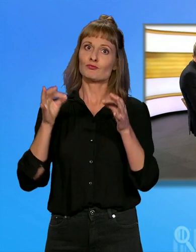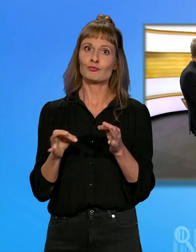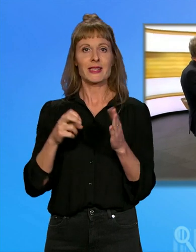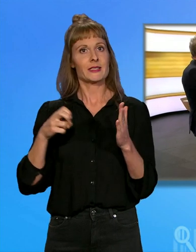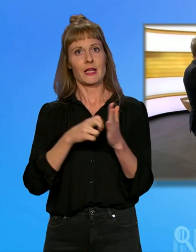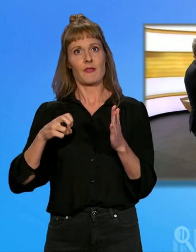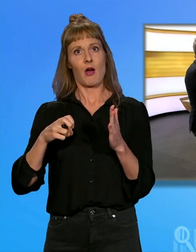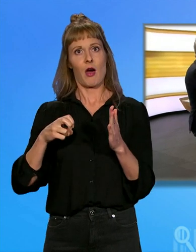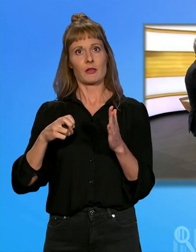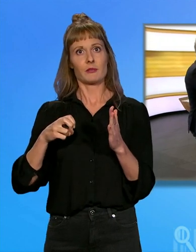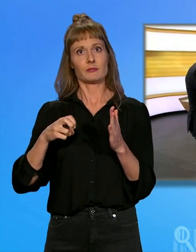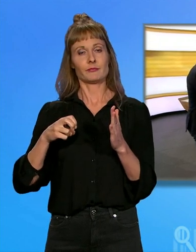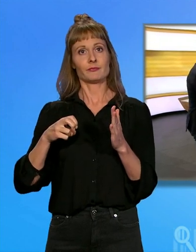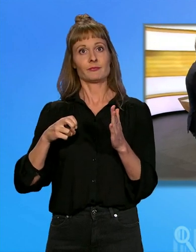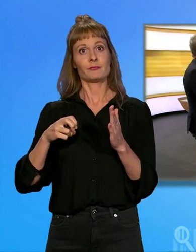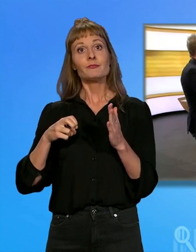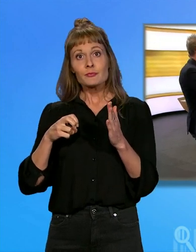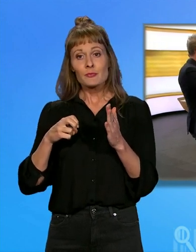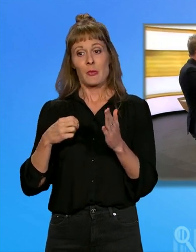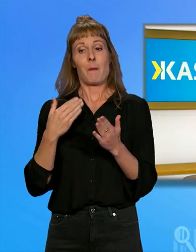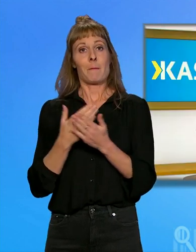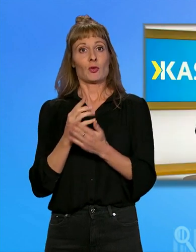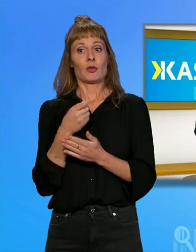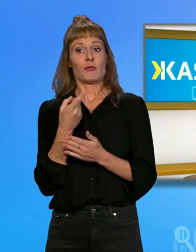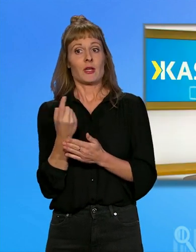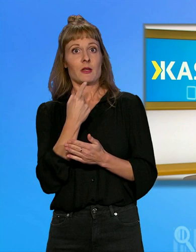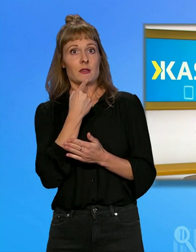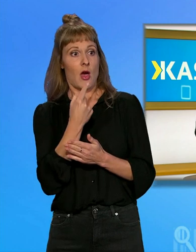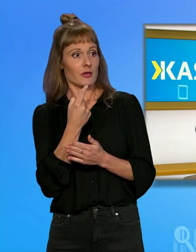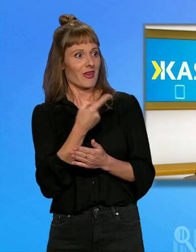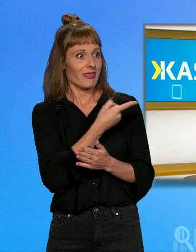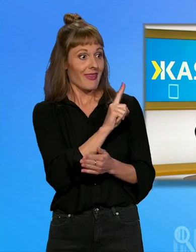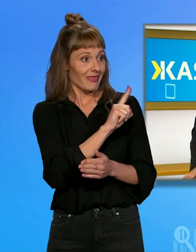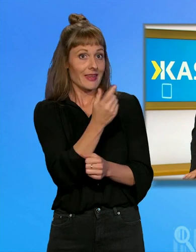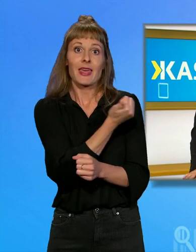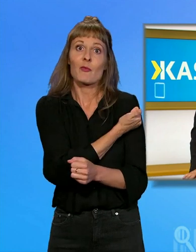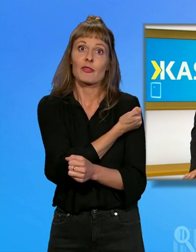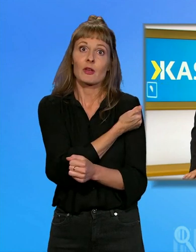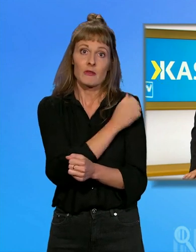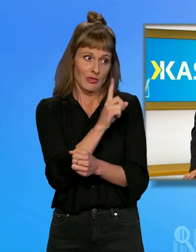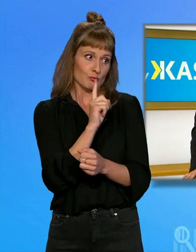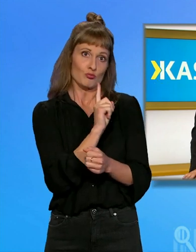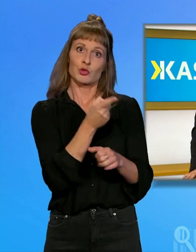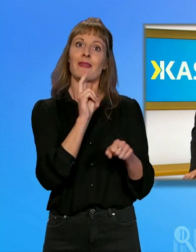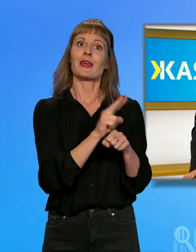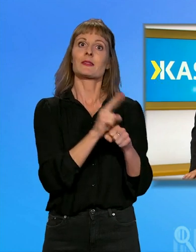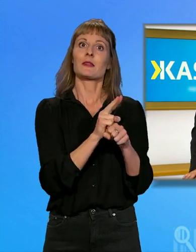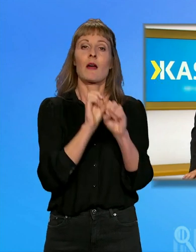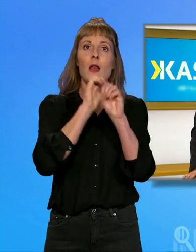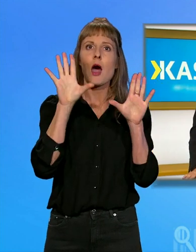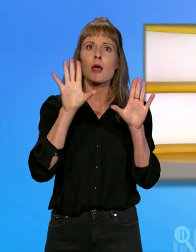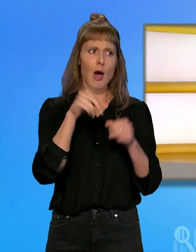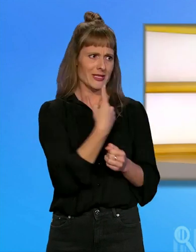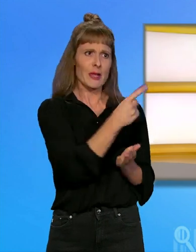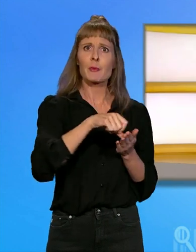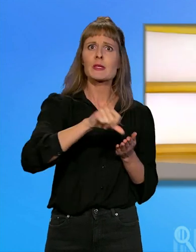also, aber wenn er sagt, die nicht geimpft sind, die müssen sich testen, was ja logisch ist, und sie müssen es selber zahlen. Ja, das geht natürlich nicht. Also, dass er